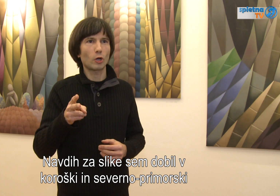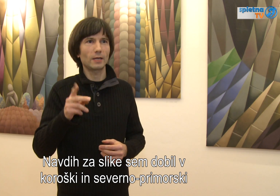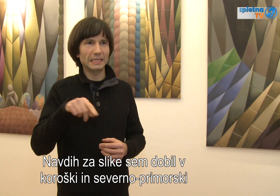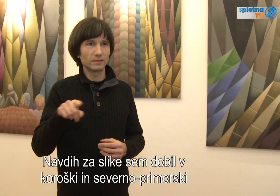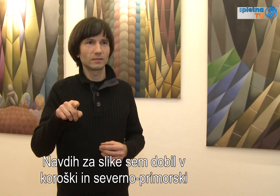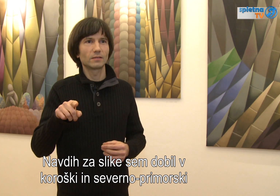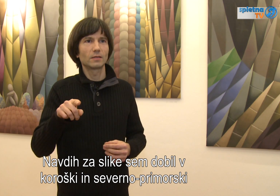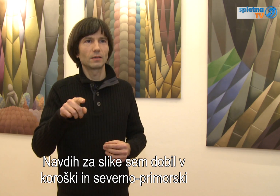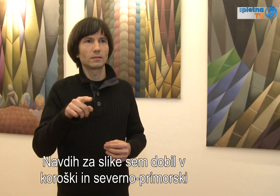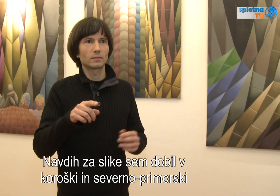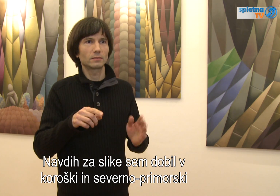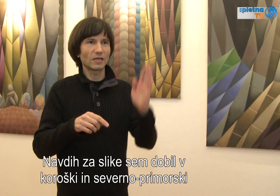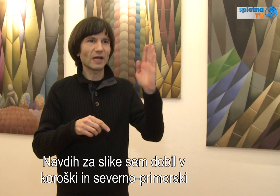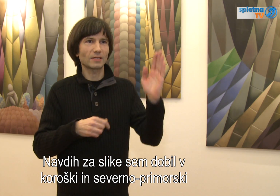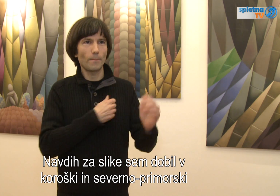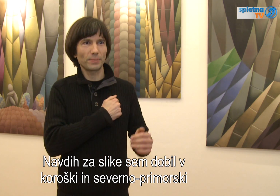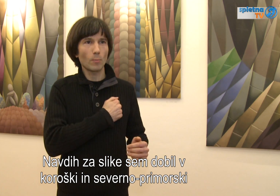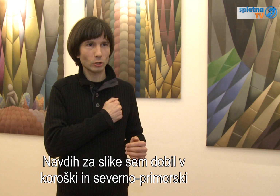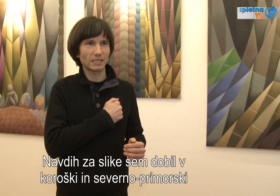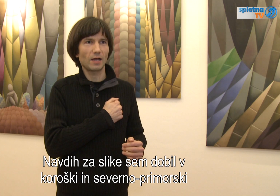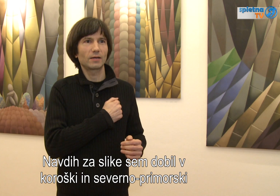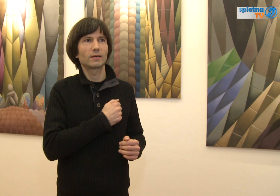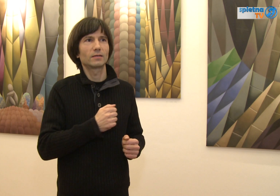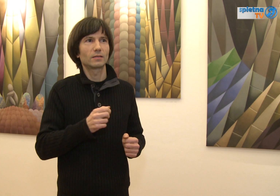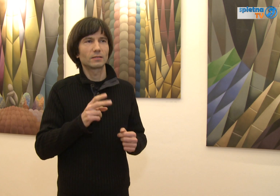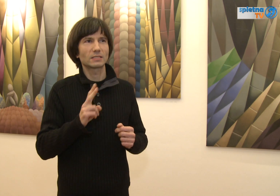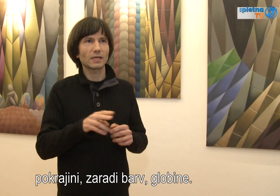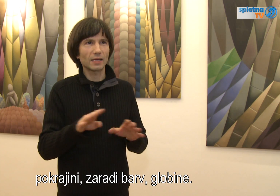Koroška in severna Primorska zaradi